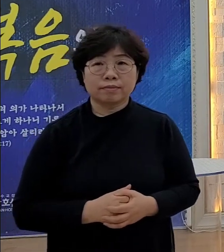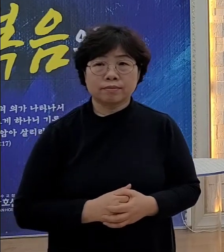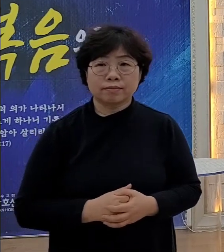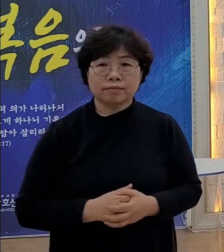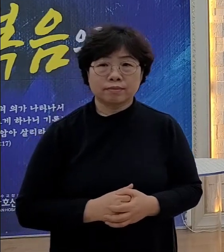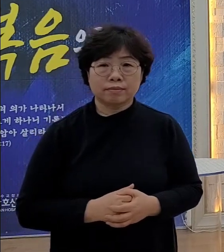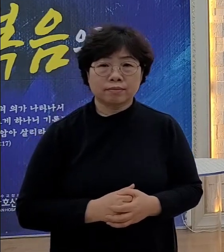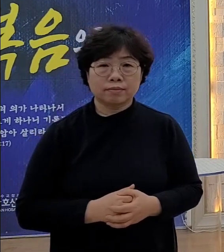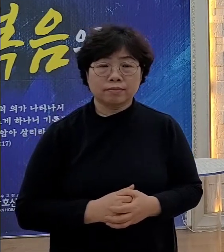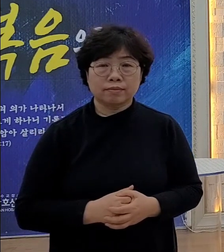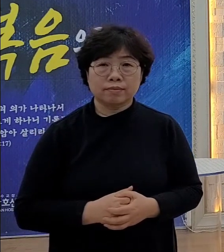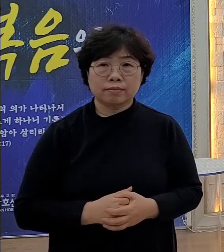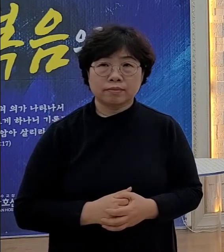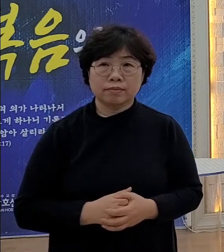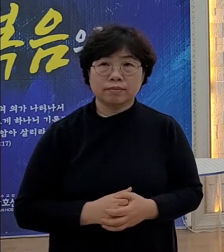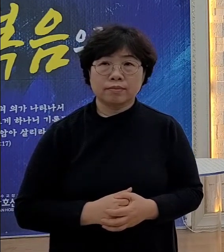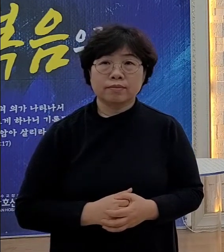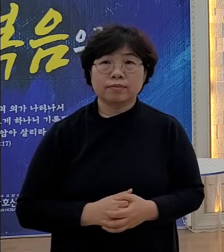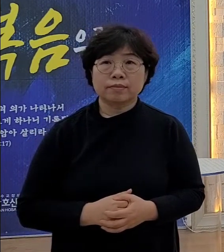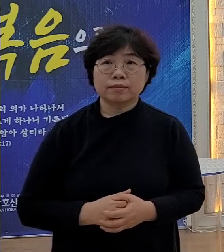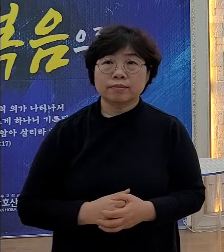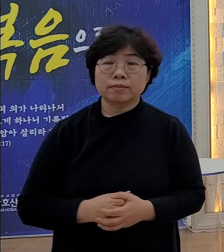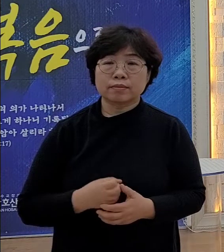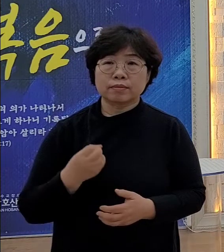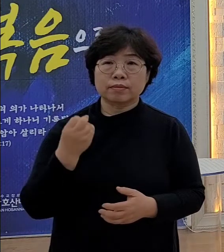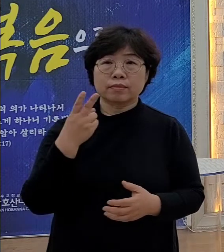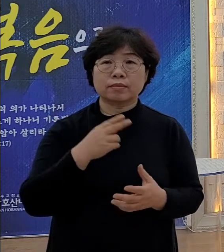이걸 불경건이라 합니다. 그리고